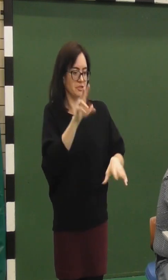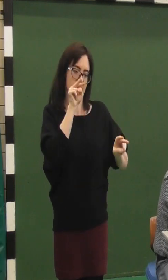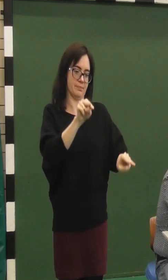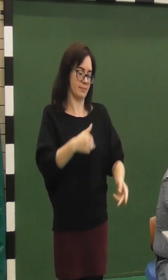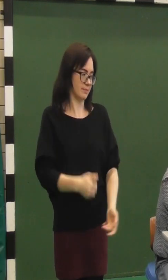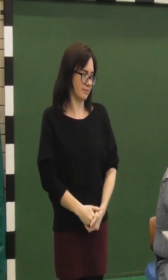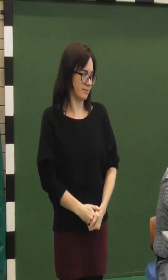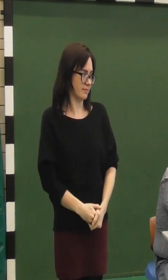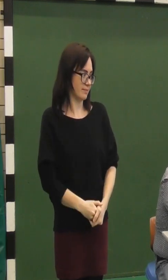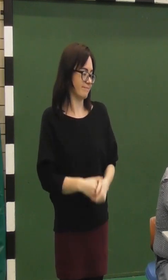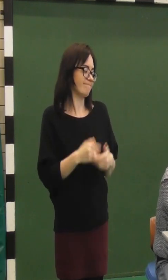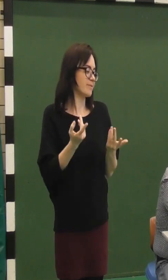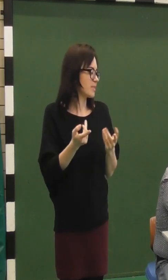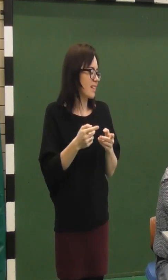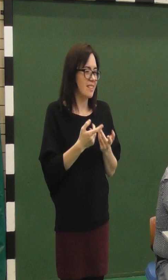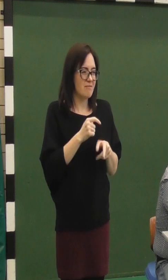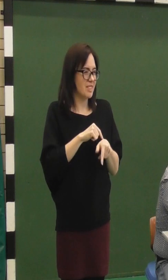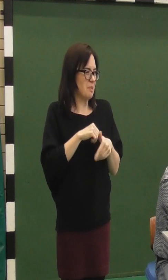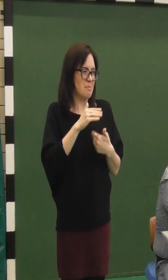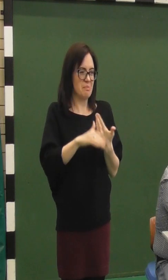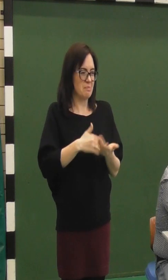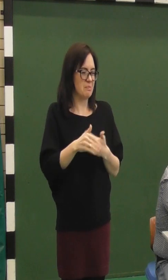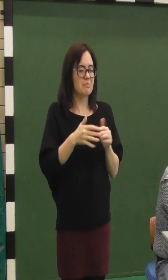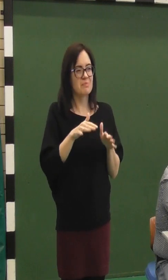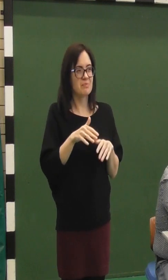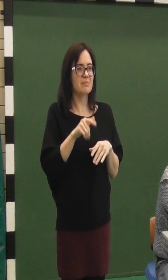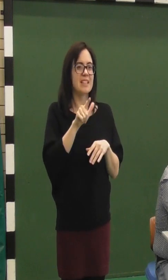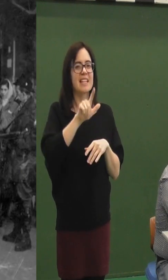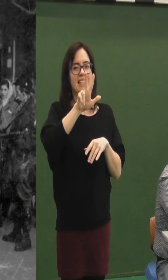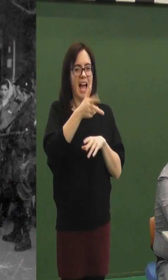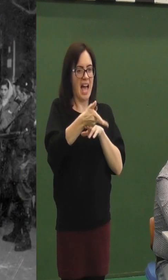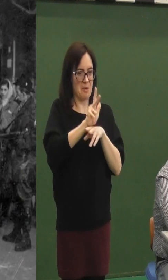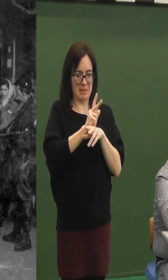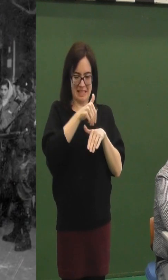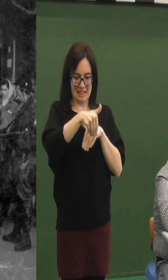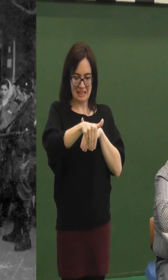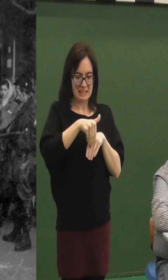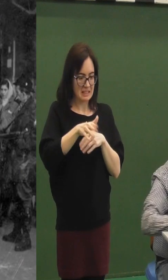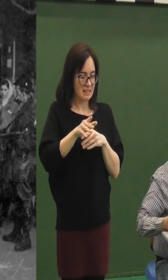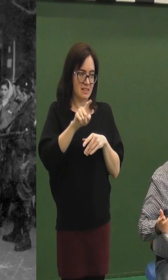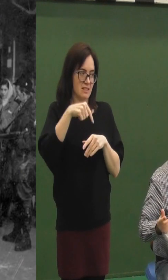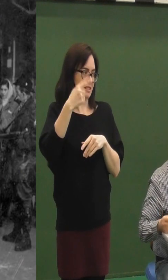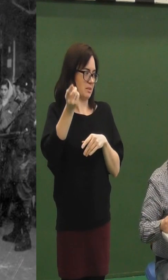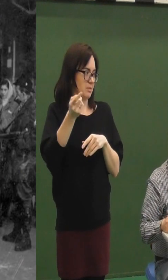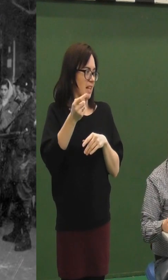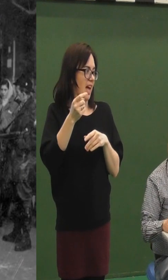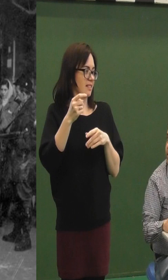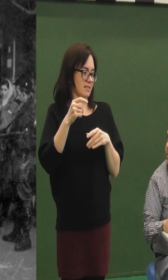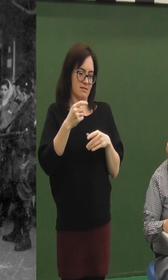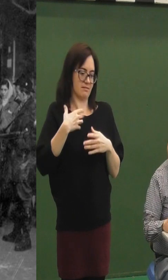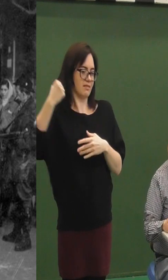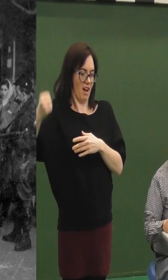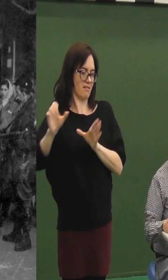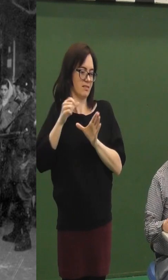És aztán rövid idő alatt, körülbelül 2-3 hét alatt mentünk be a gettóba,